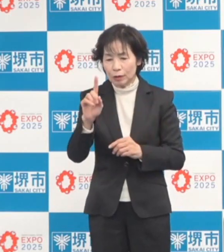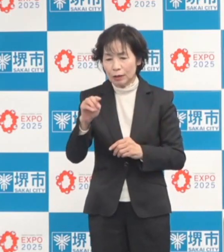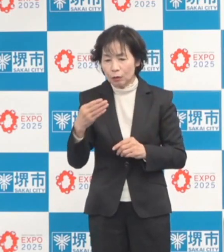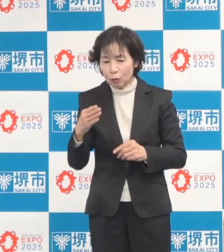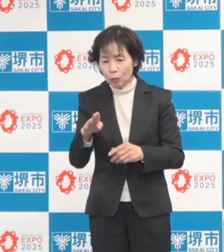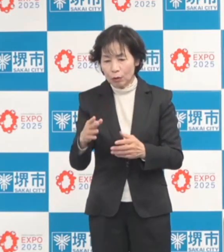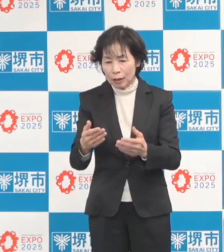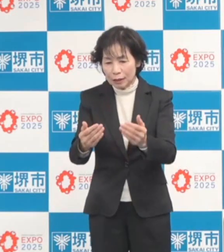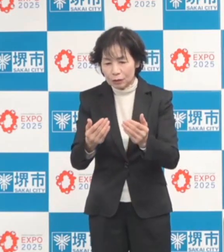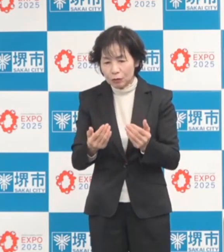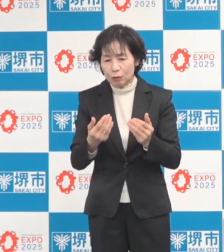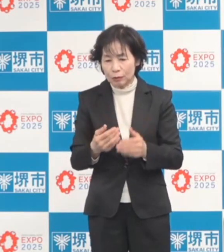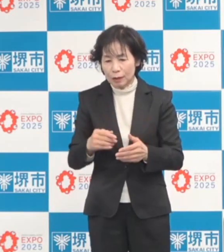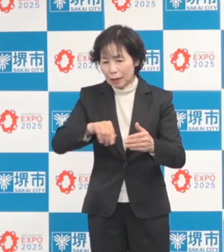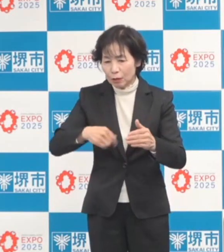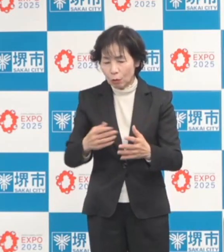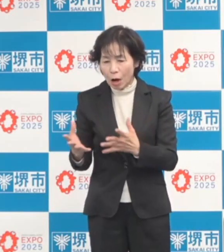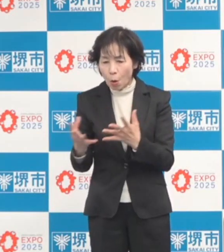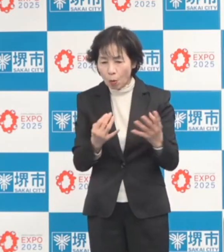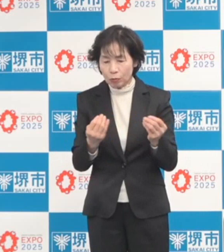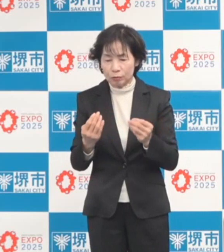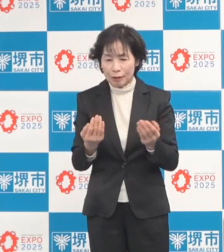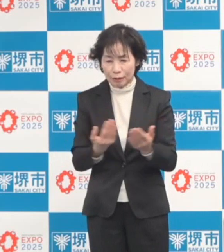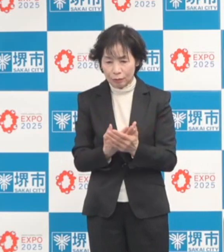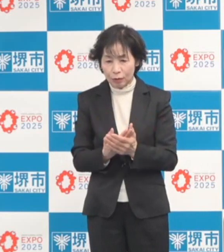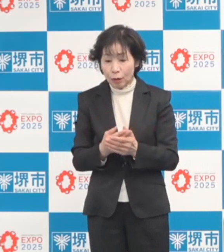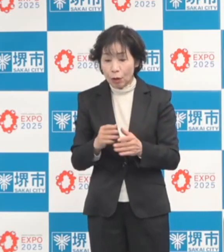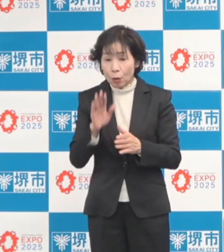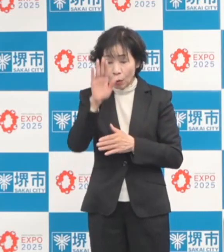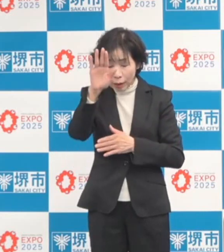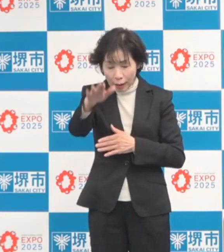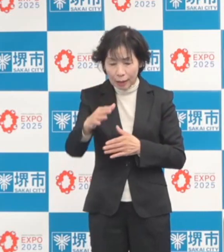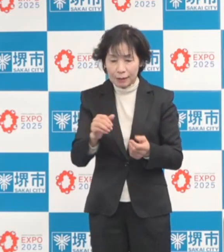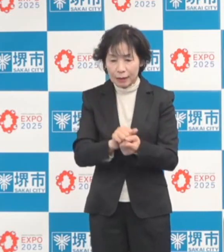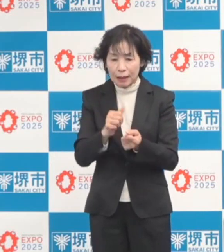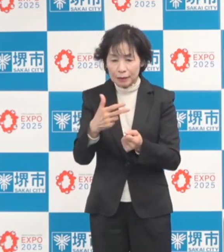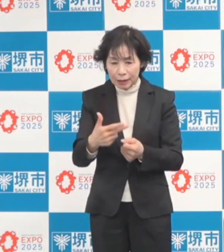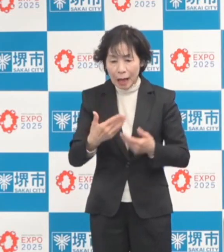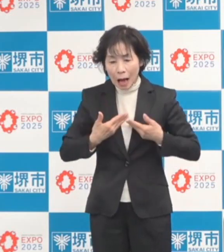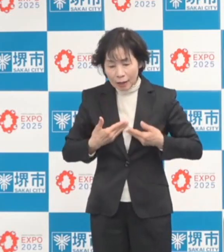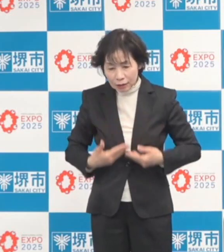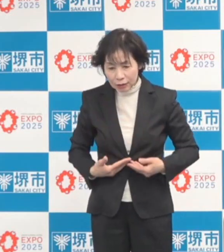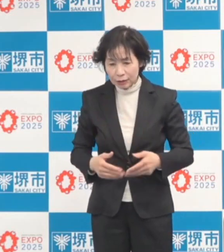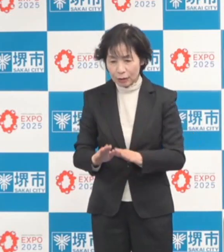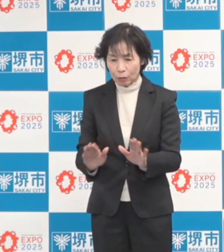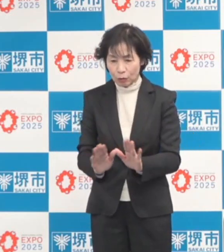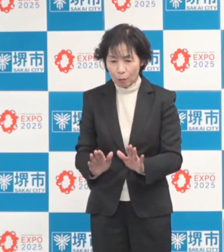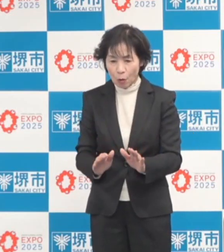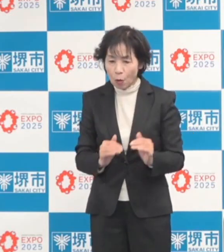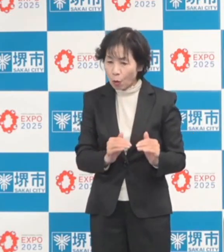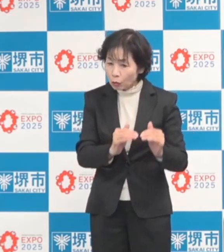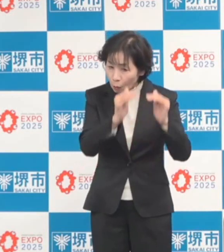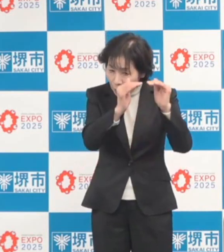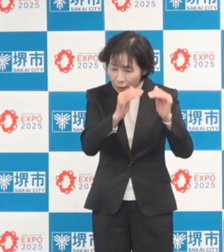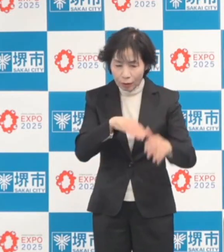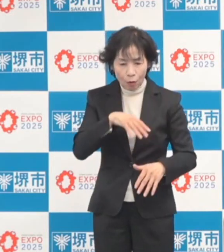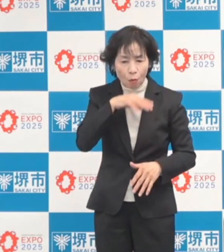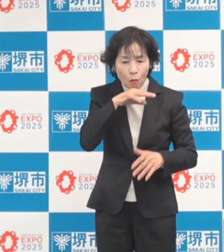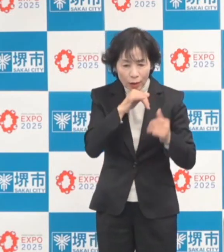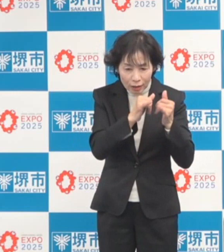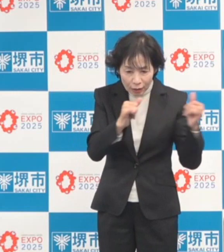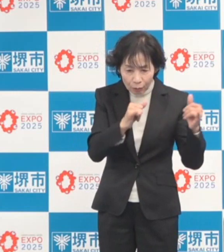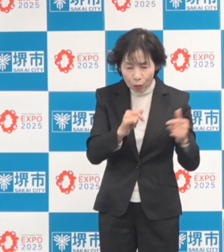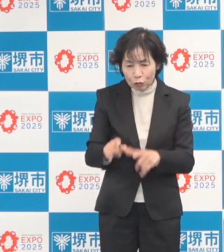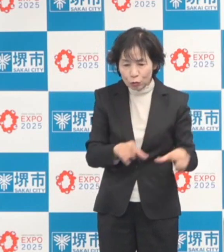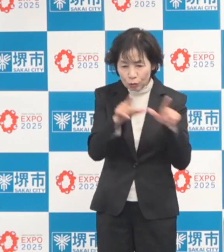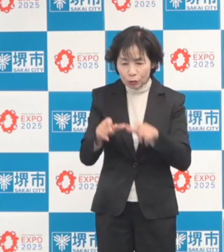なっております。これからこの社会で安心して子どもも大人もご高齢の方も過